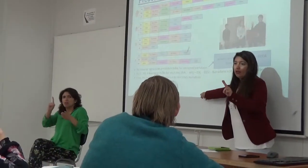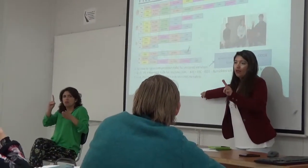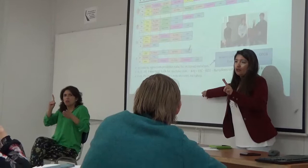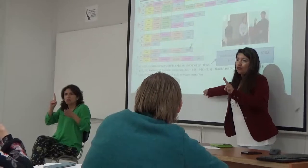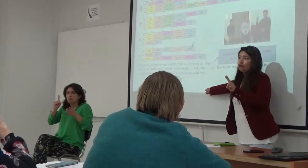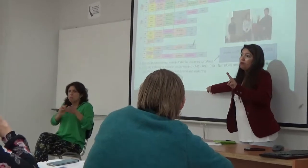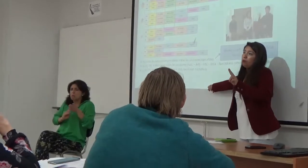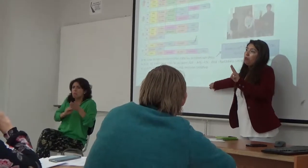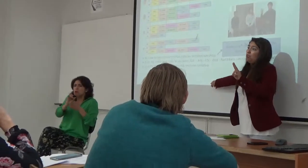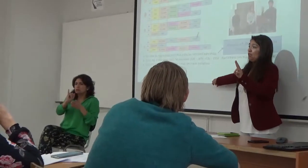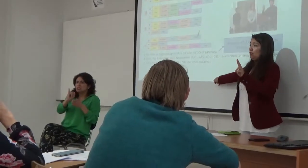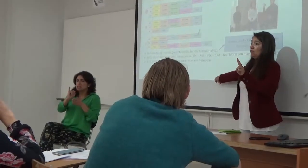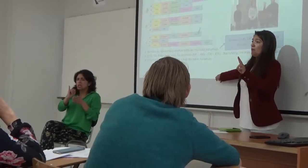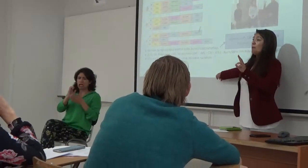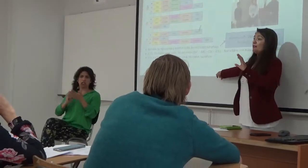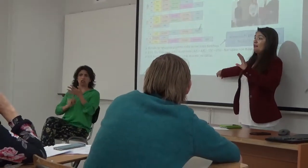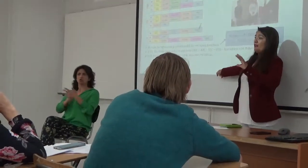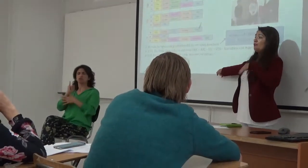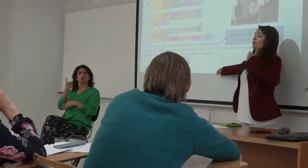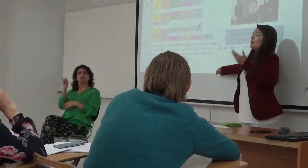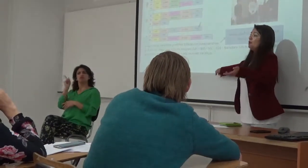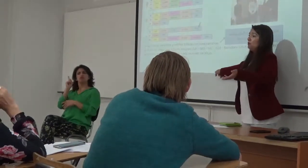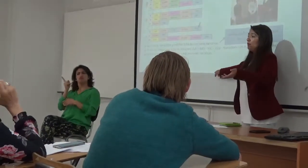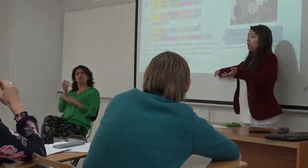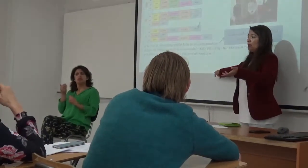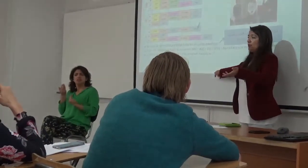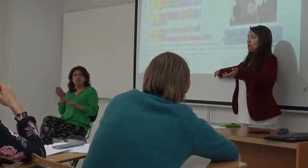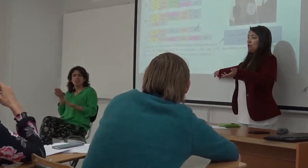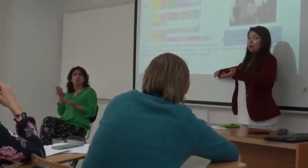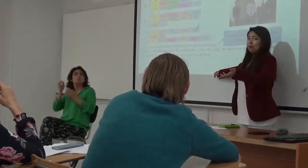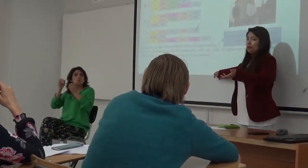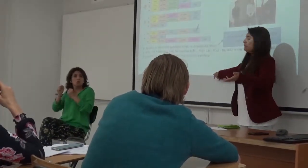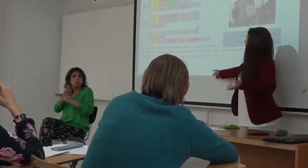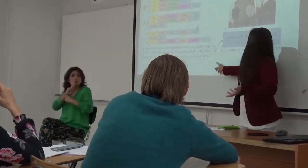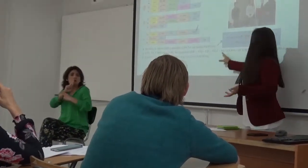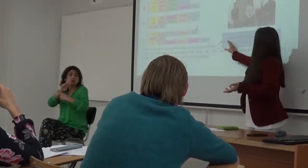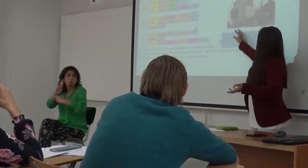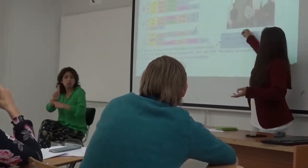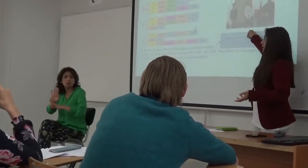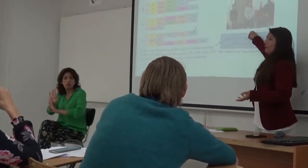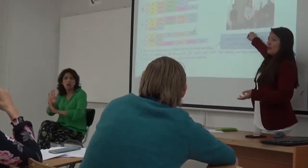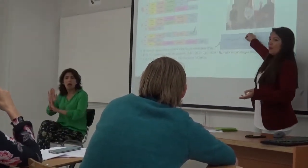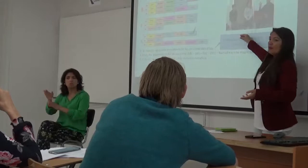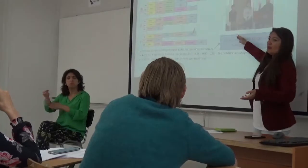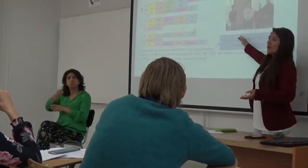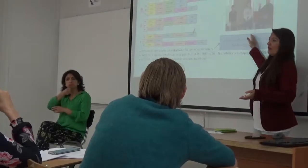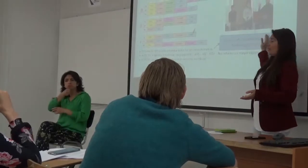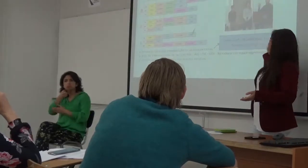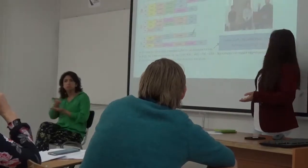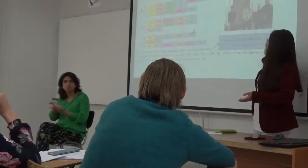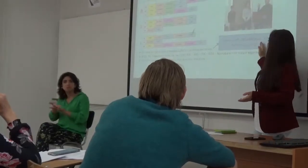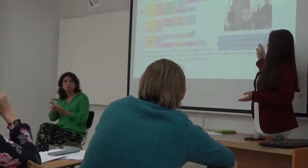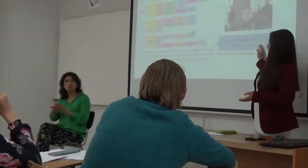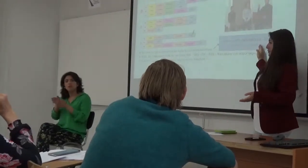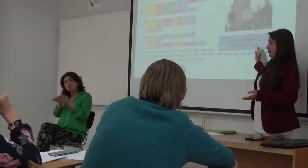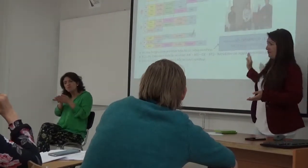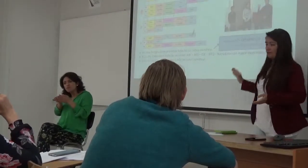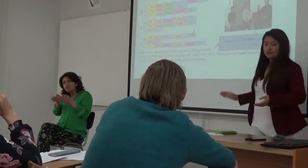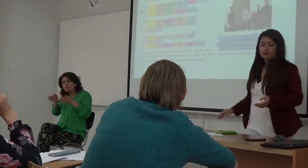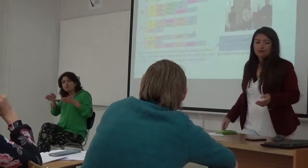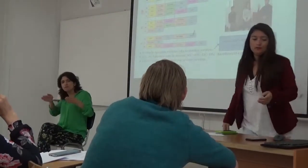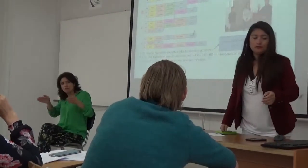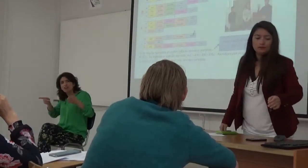2 de los relatos, pero entendiendo que es parte de la forma en cómo se dio la entrevista, parte también de esta narración completa.